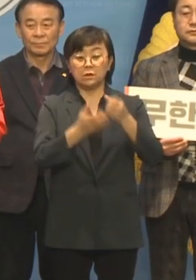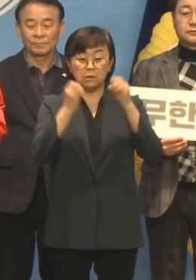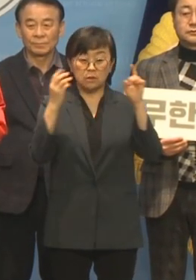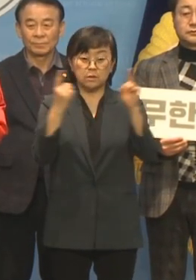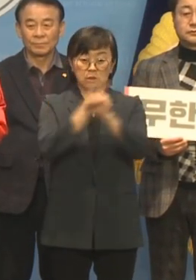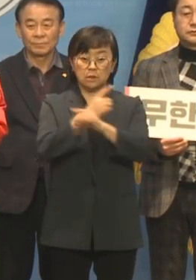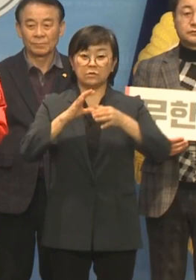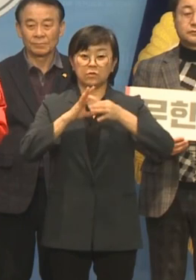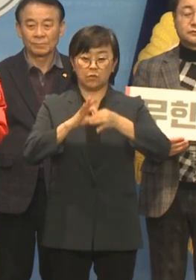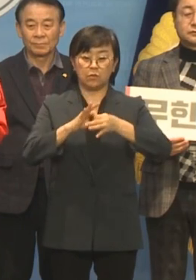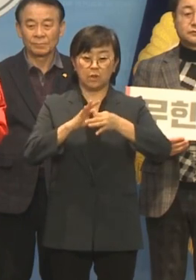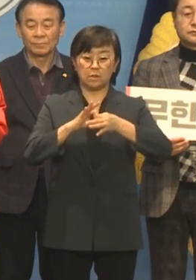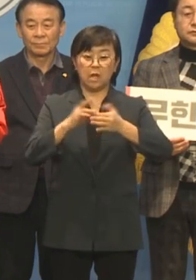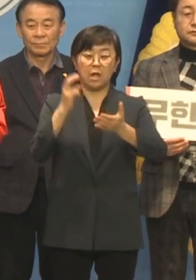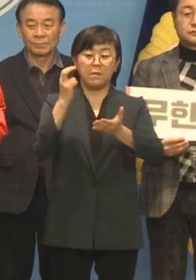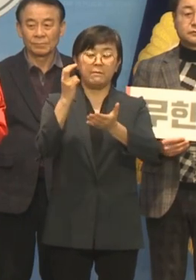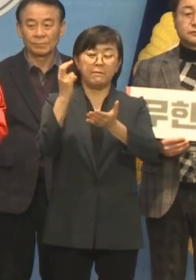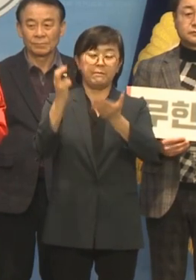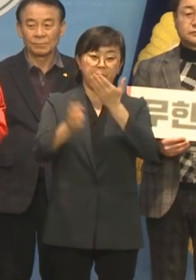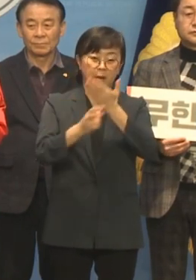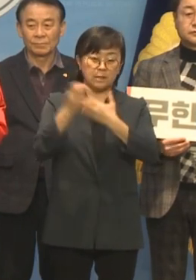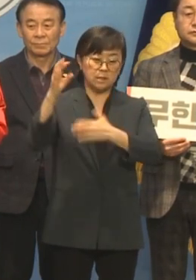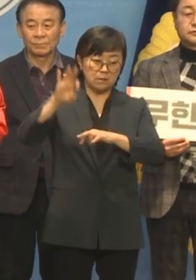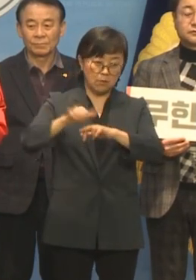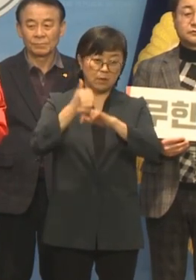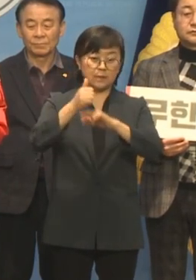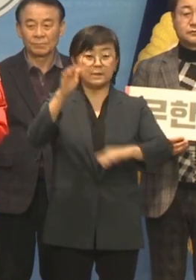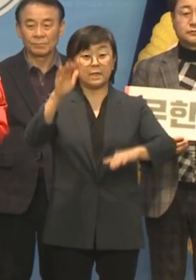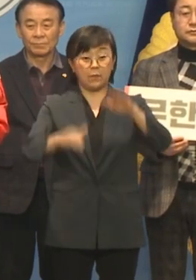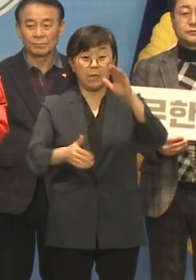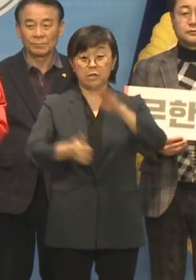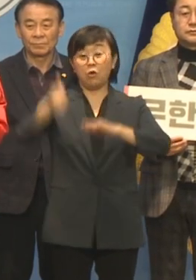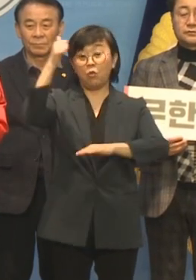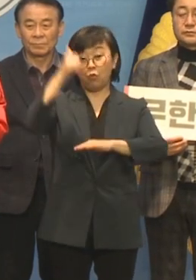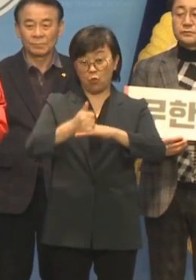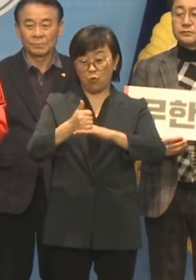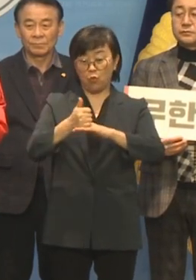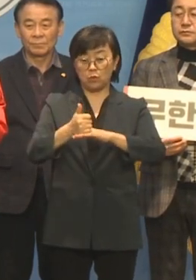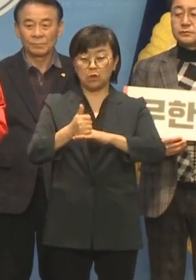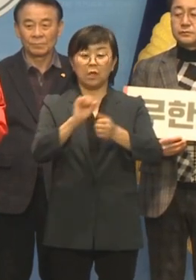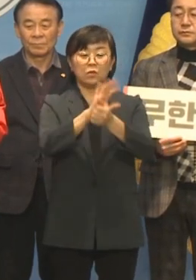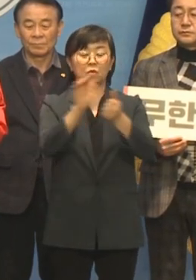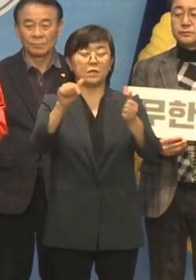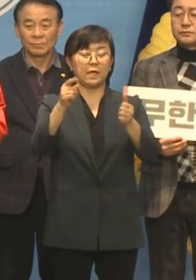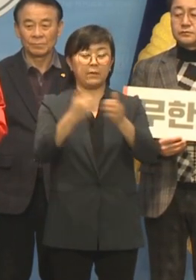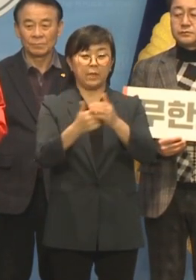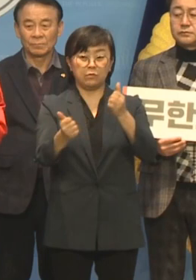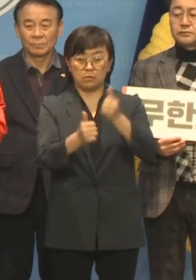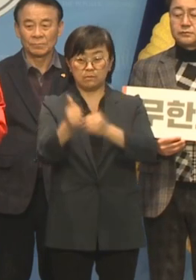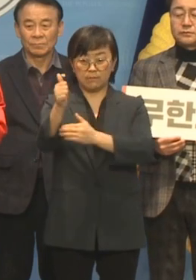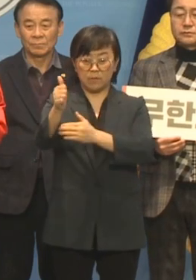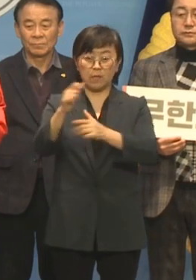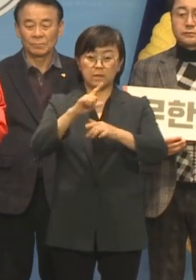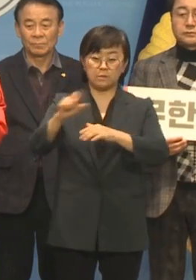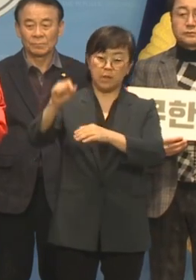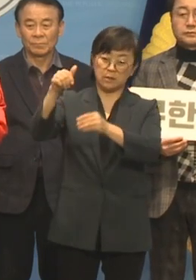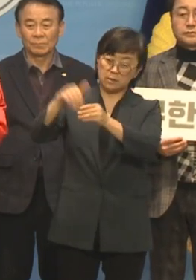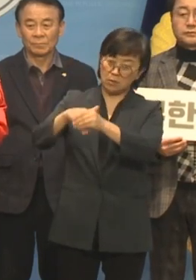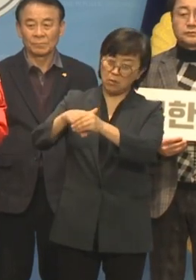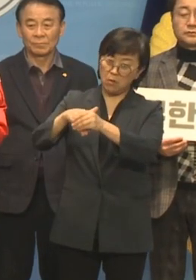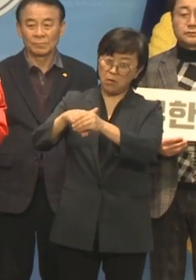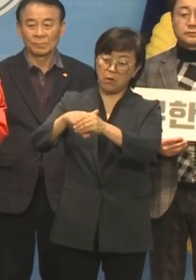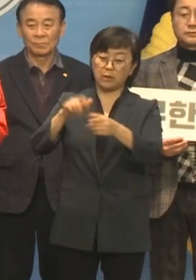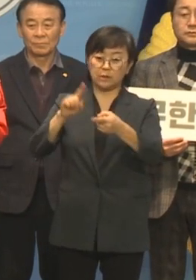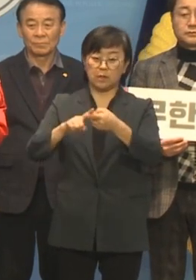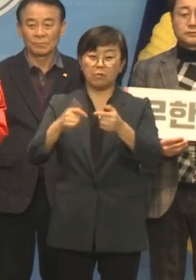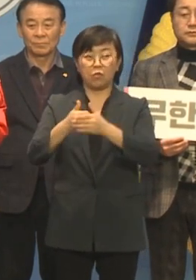통해 반치광과의 차별에 성공했습니다. 저는 동작갑 당협위원장으로서 지방선거 공천 헌금을